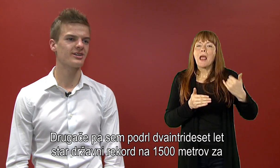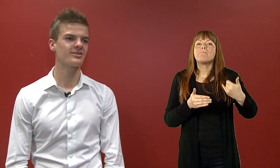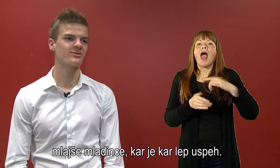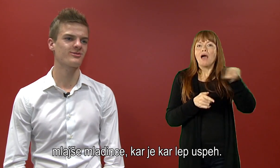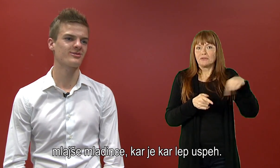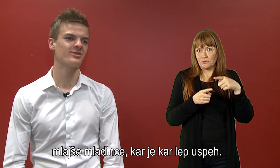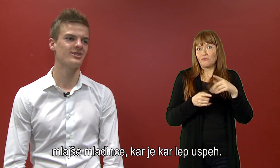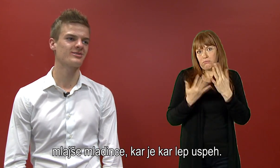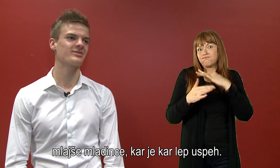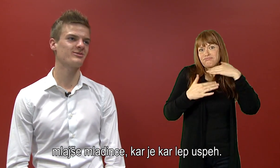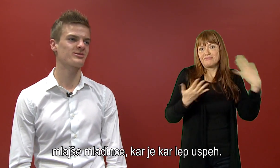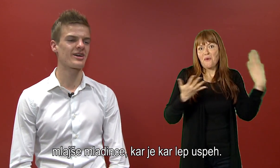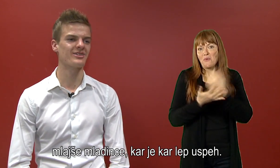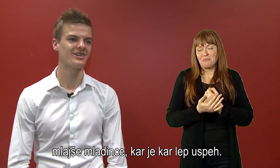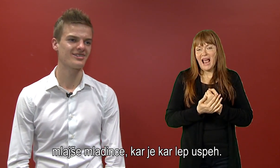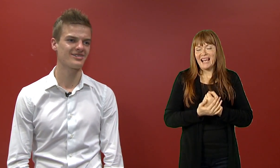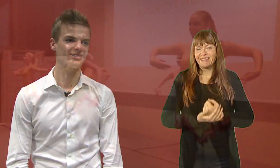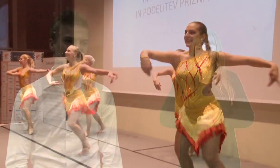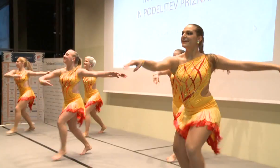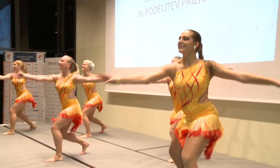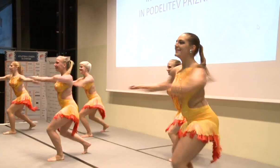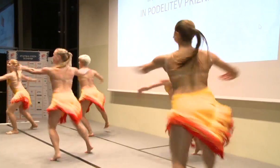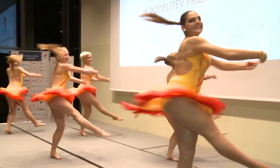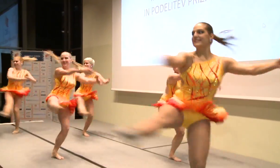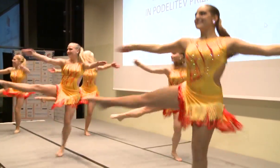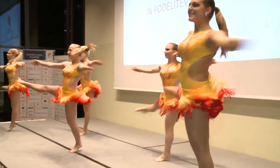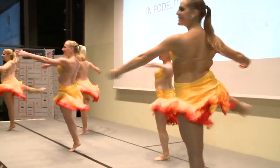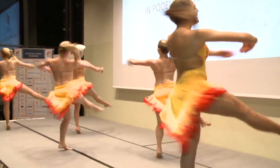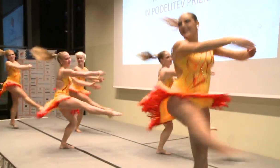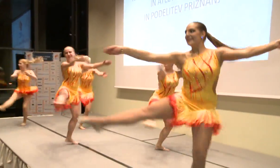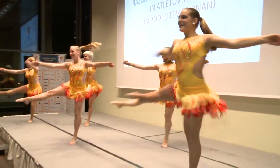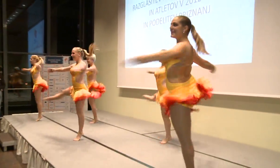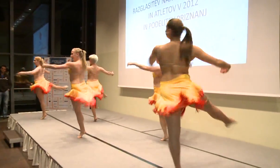kar je kar uspešno.